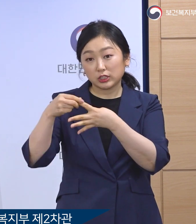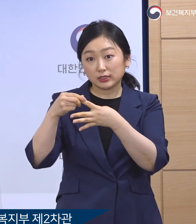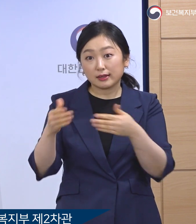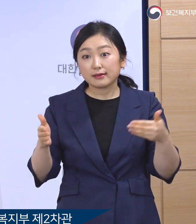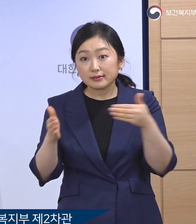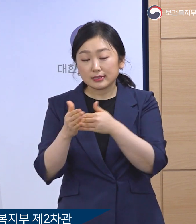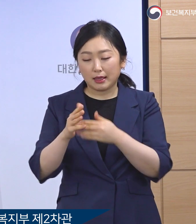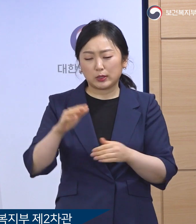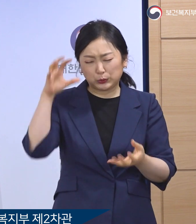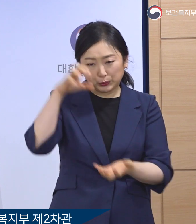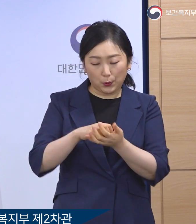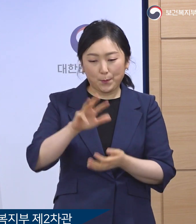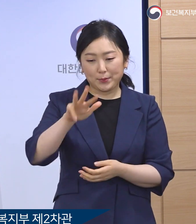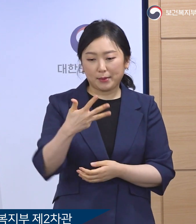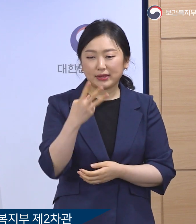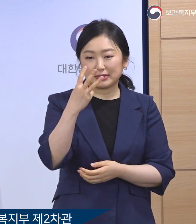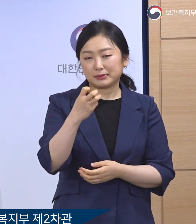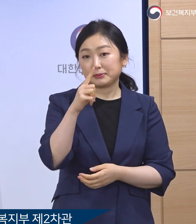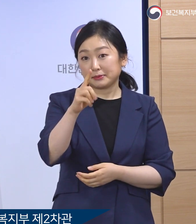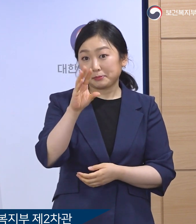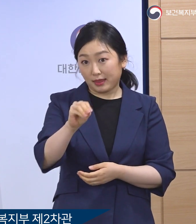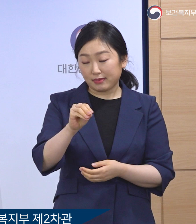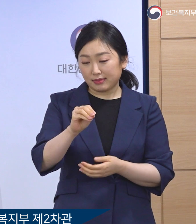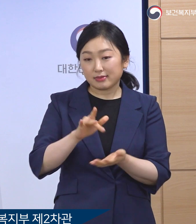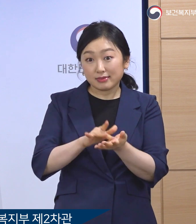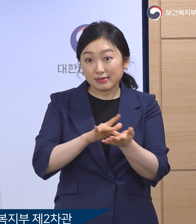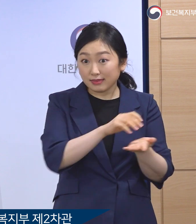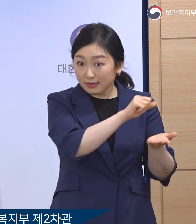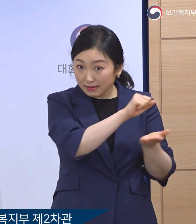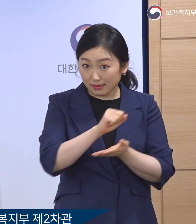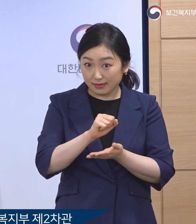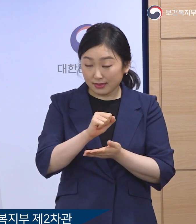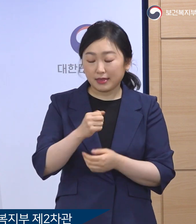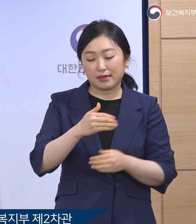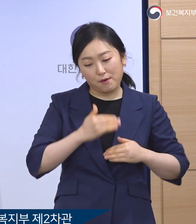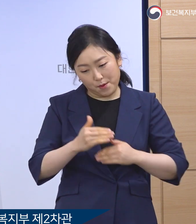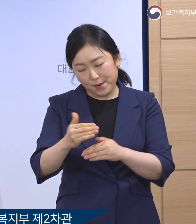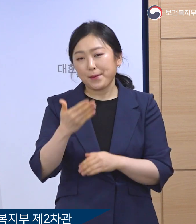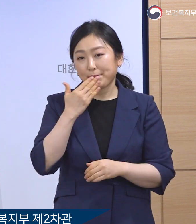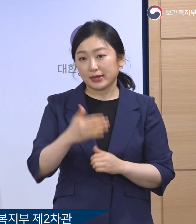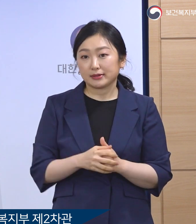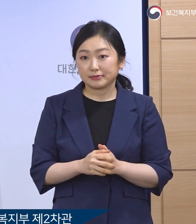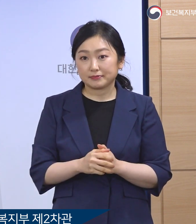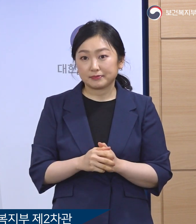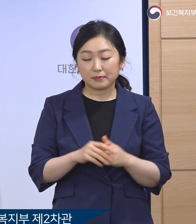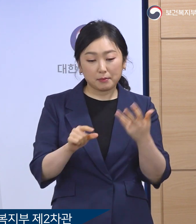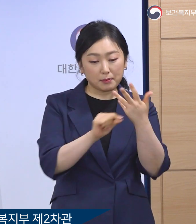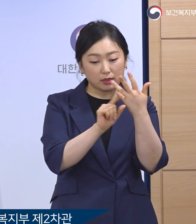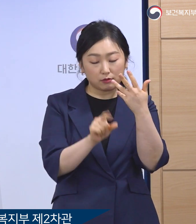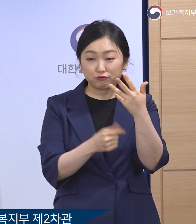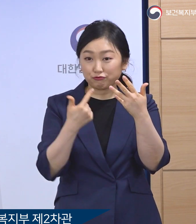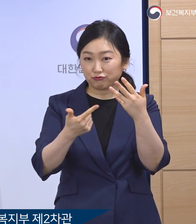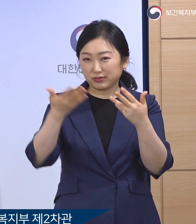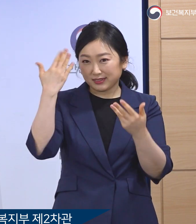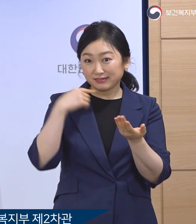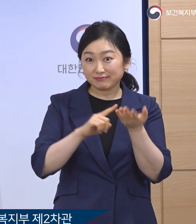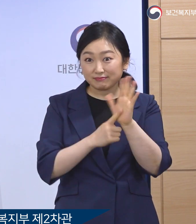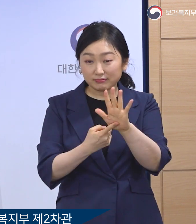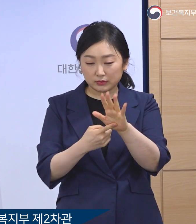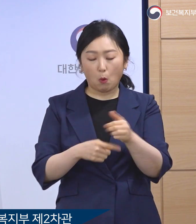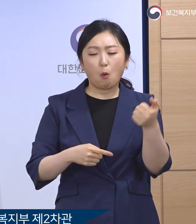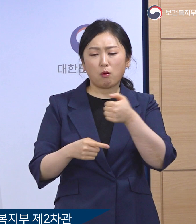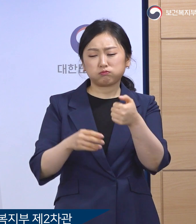총 831만 회분이 공급되게 됩니다. 이는 8월 6일 통보된 절반